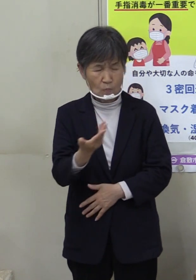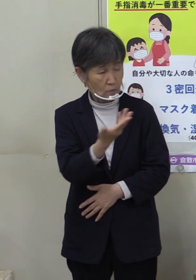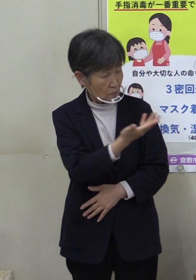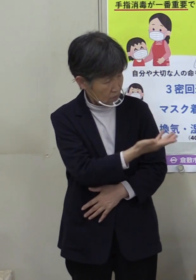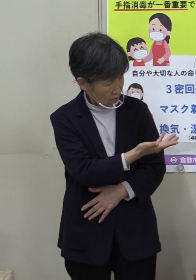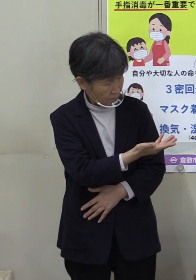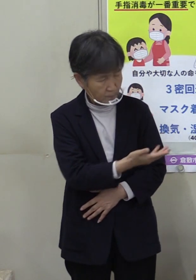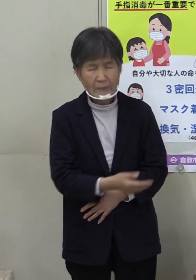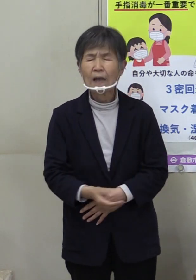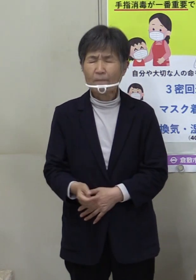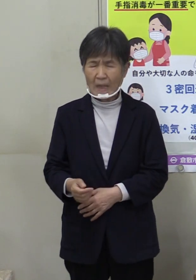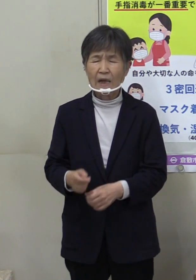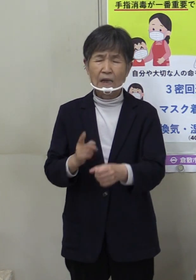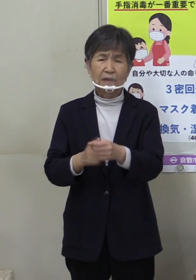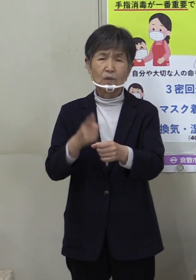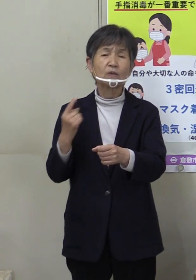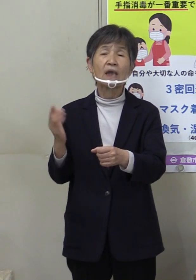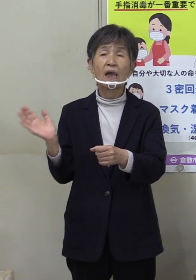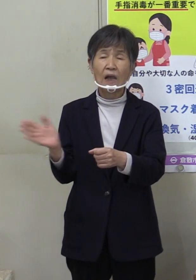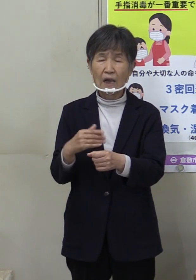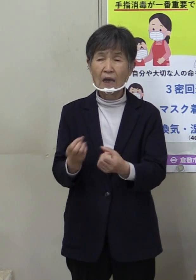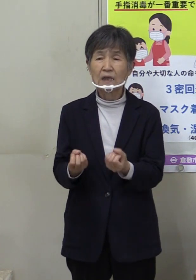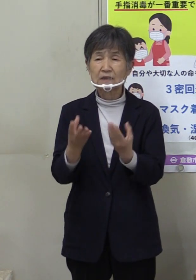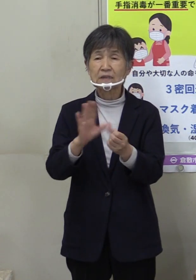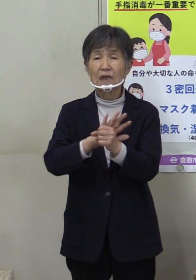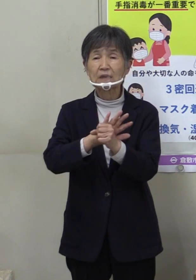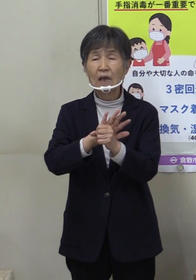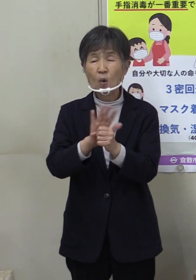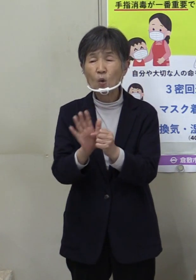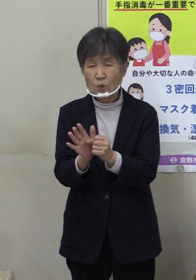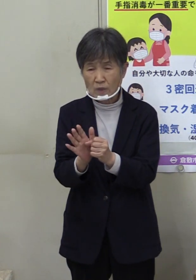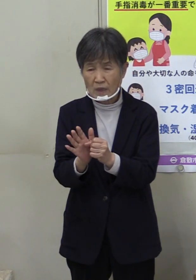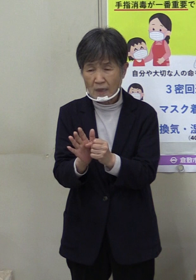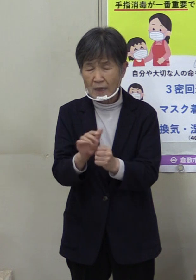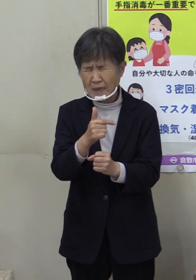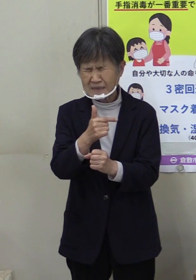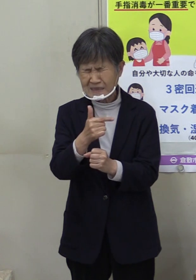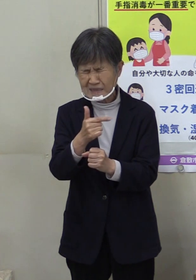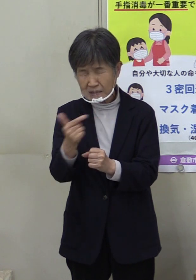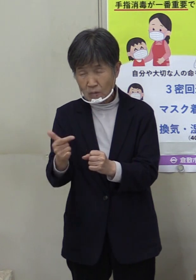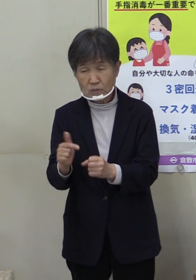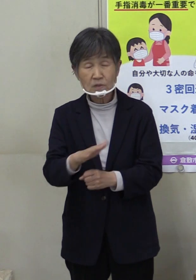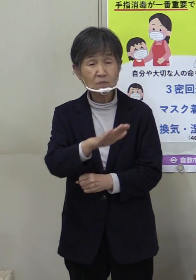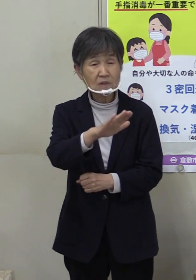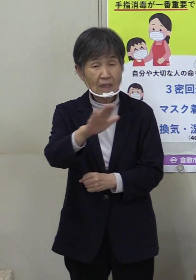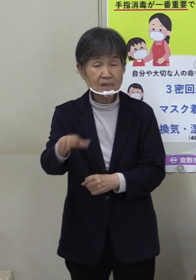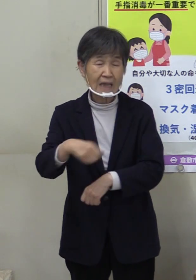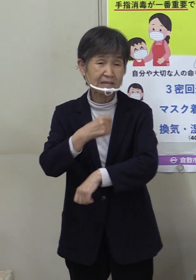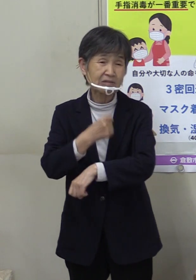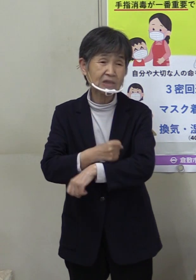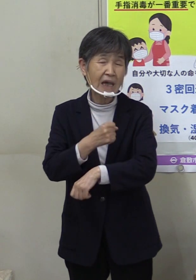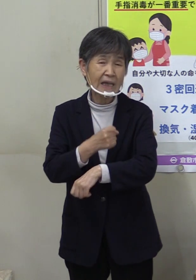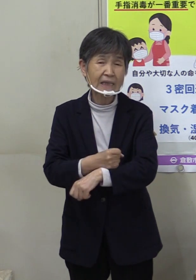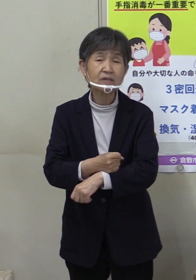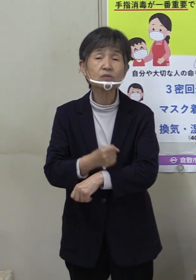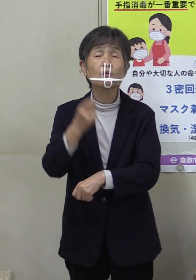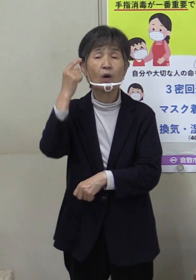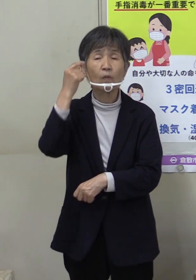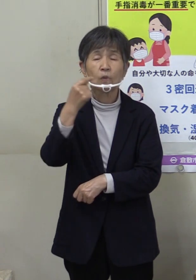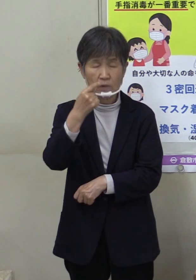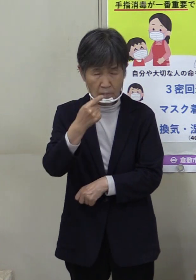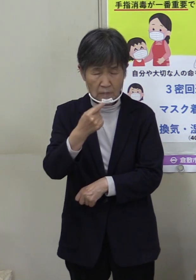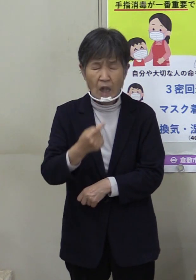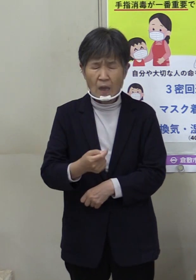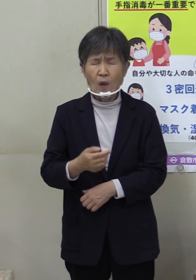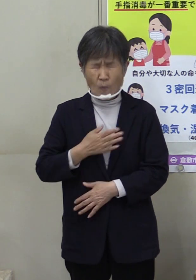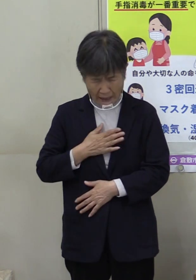常にその1年前から、新型コロナで非常に皆さん非常に疲れているんだろうというのは十分